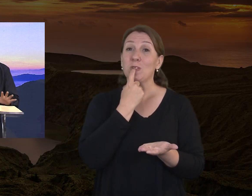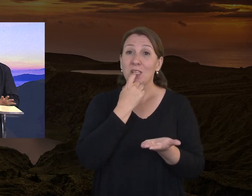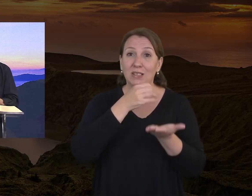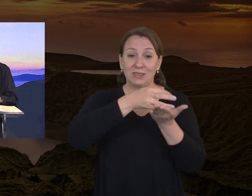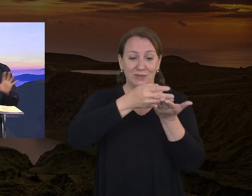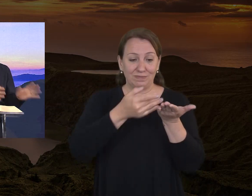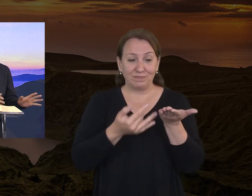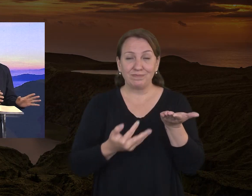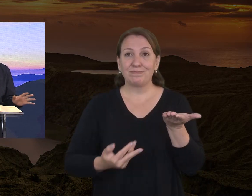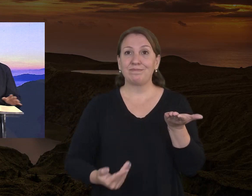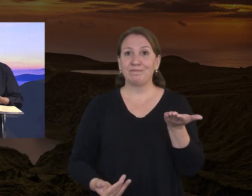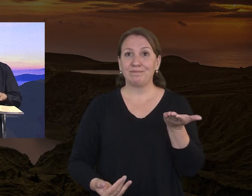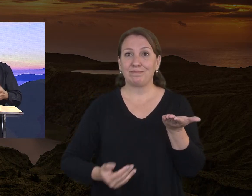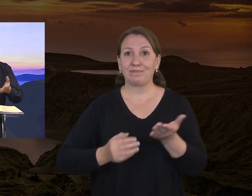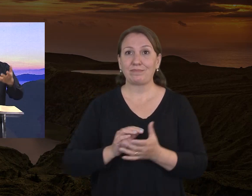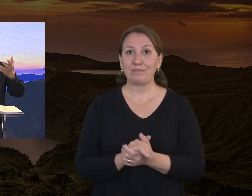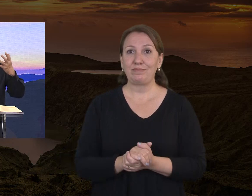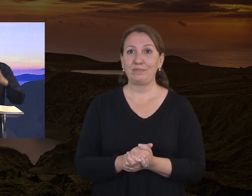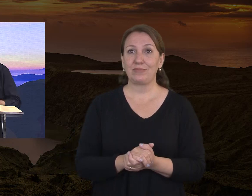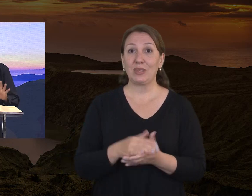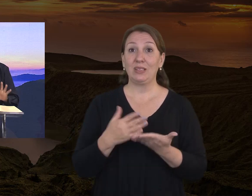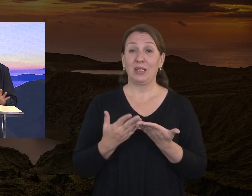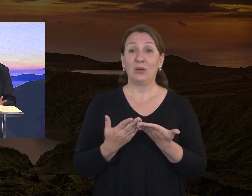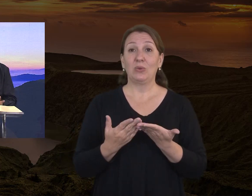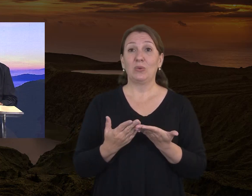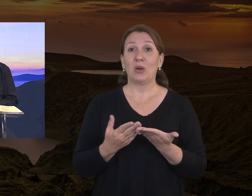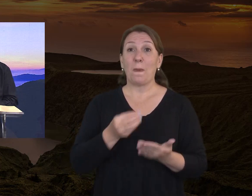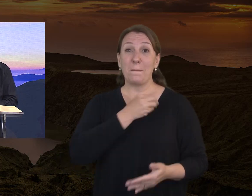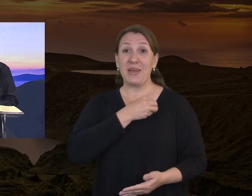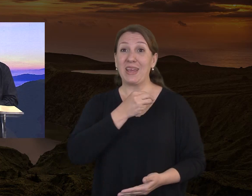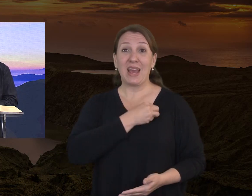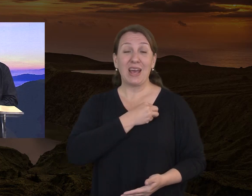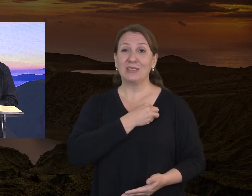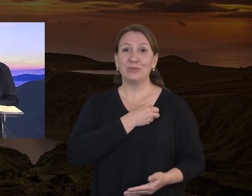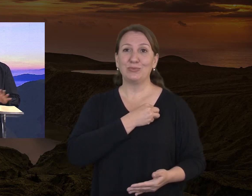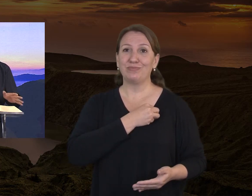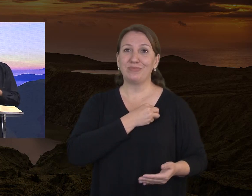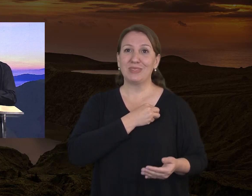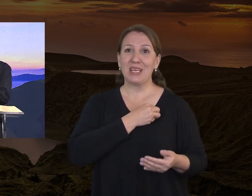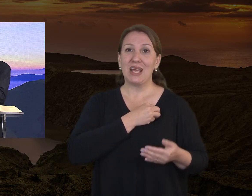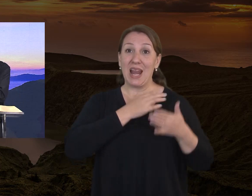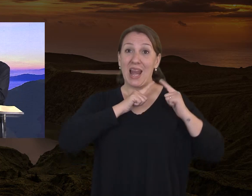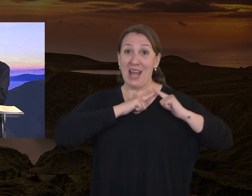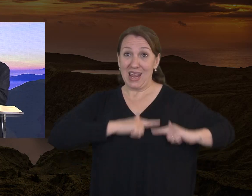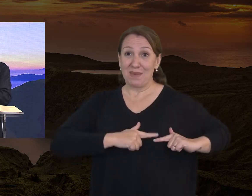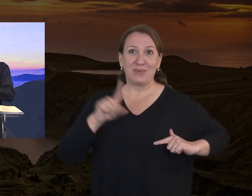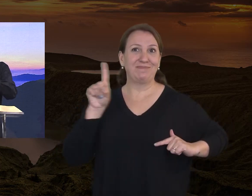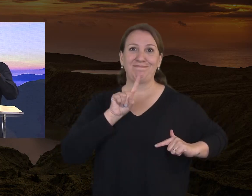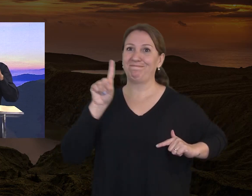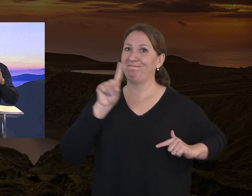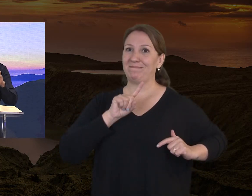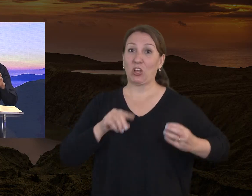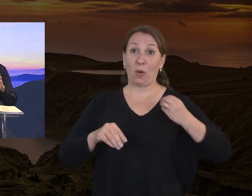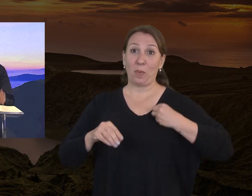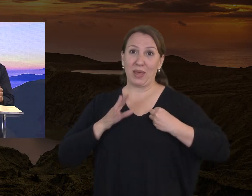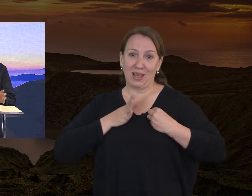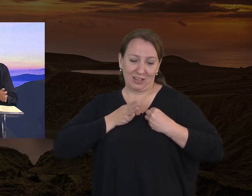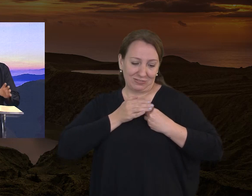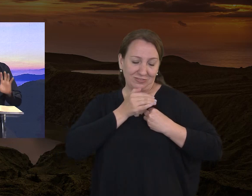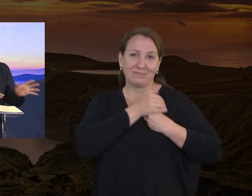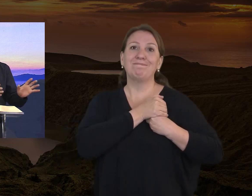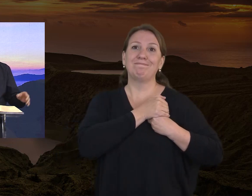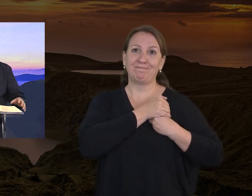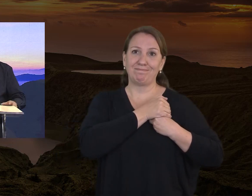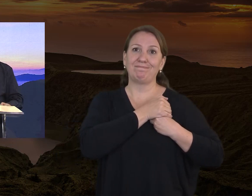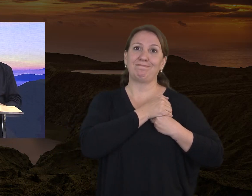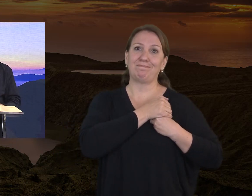tira os pecados do Antigo Testamento, ele apenas cobre os pecados do Antigo Testamento. Mas com a vinda de Cristo, remove